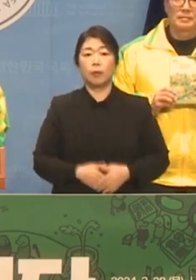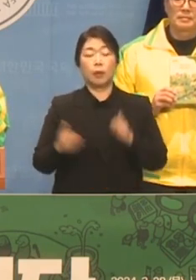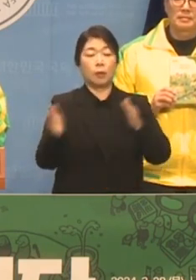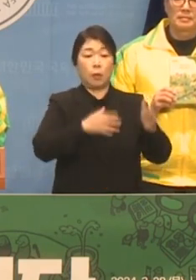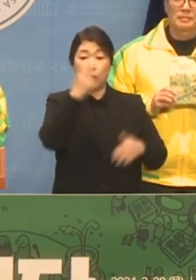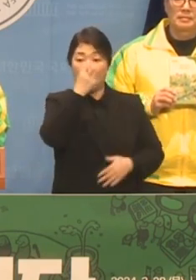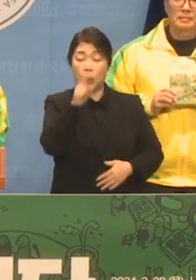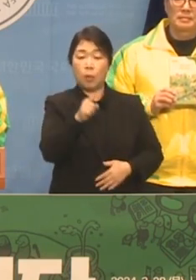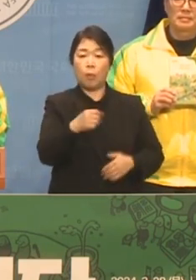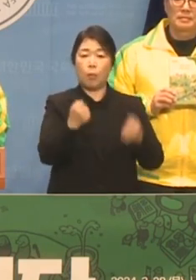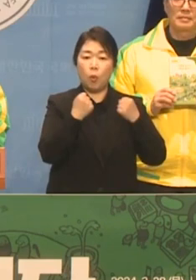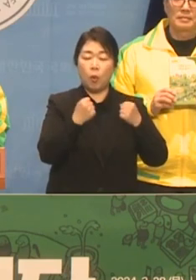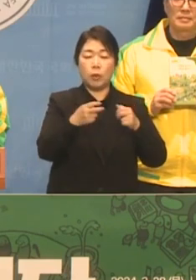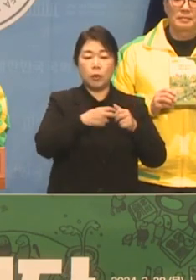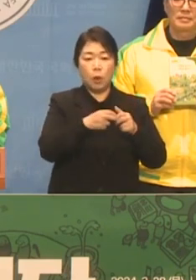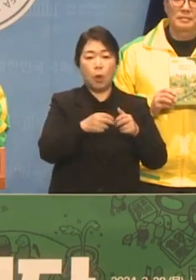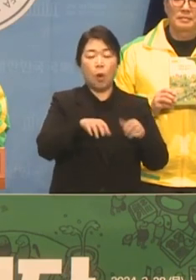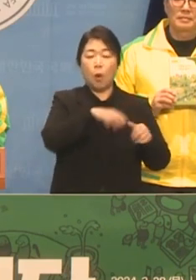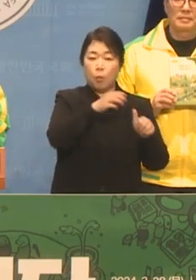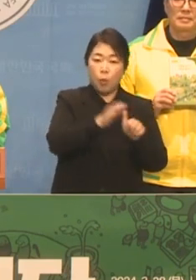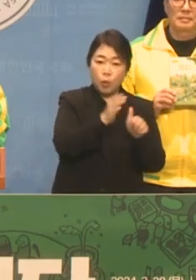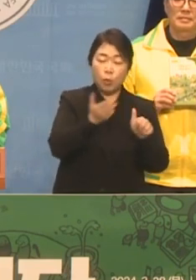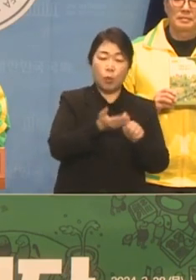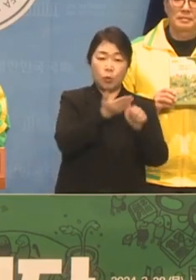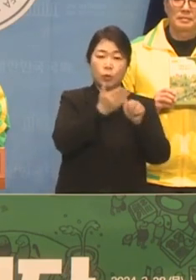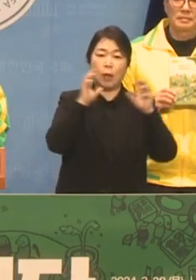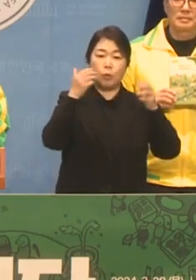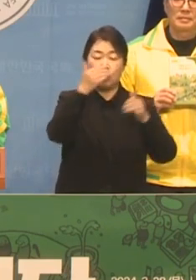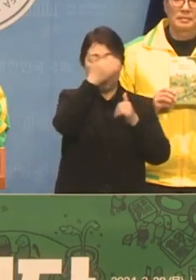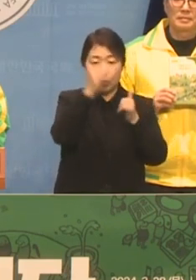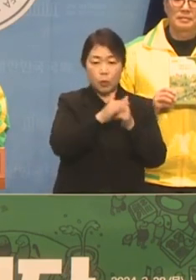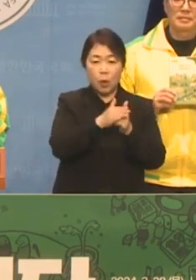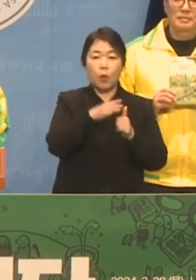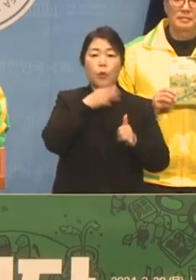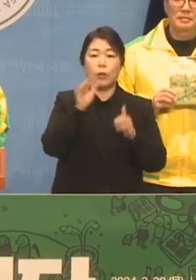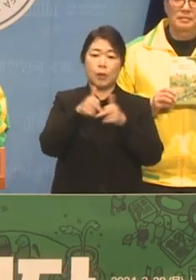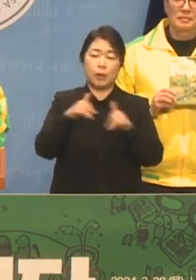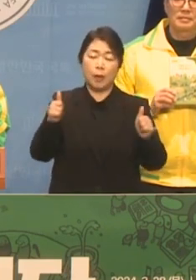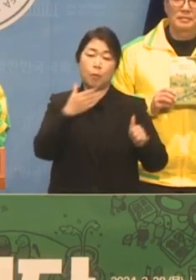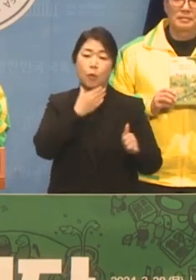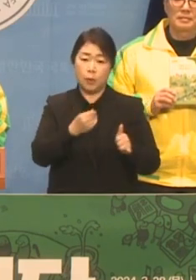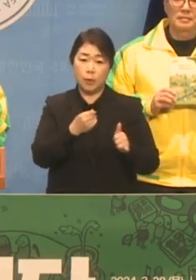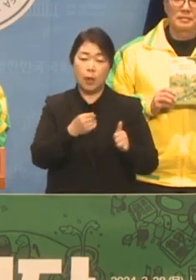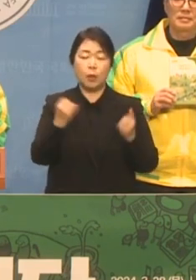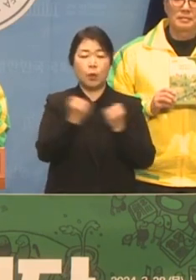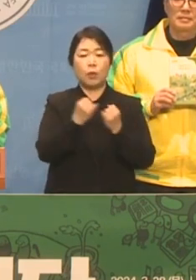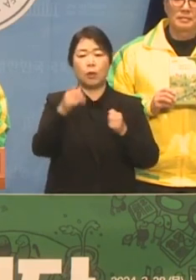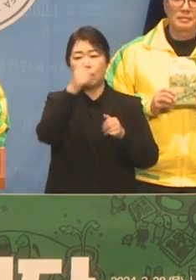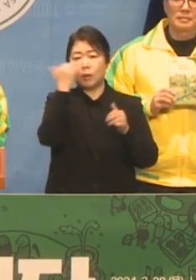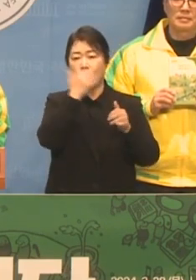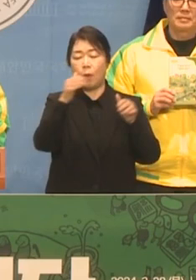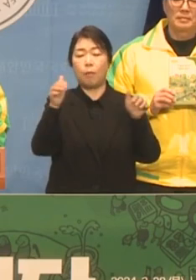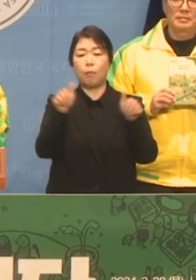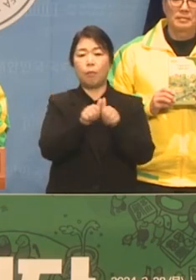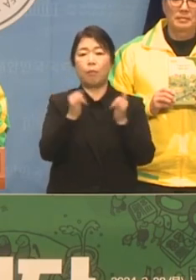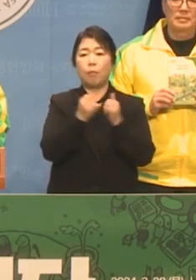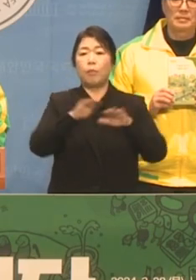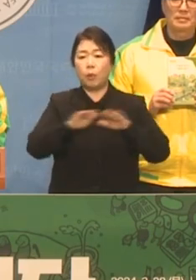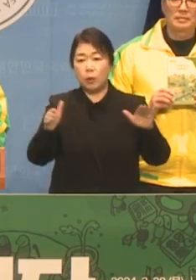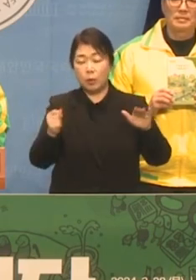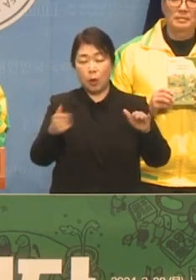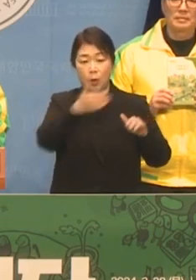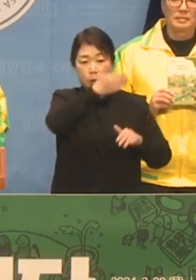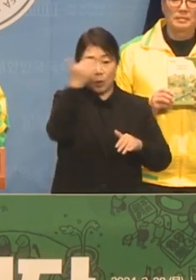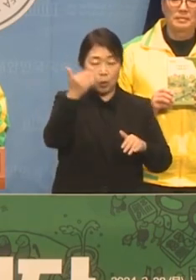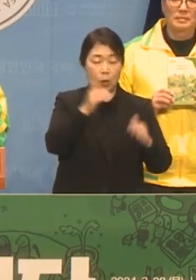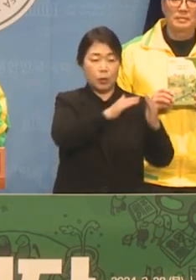돌봄 보건 의료 보육 아동 청소년 노인 장애인 복지 여성 성평 등 청년 이주민